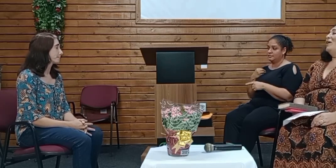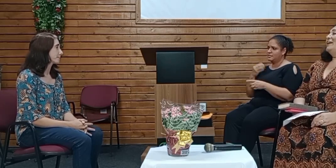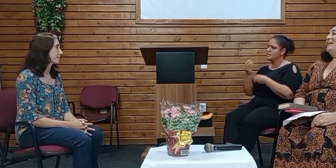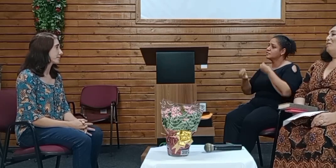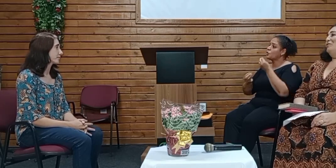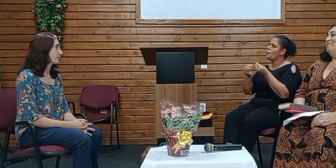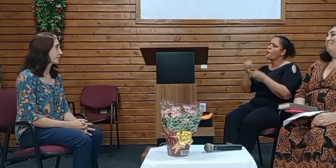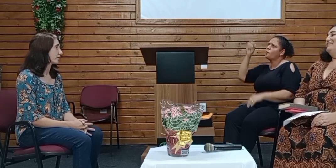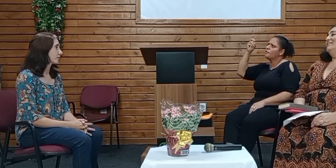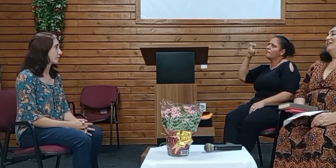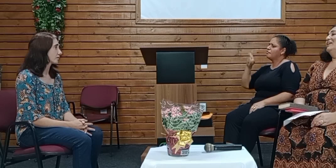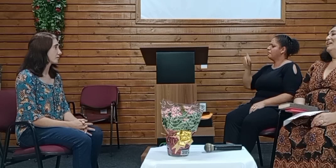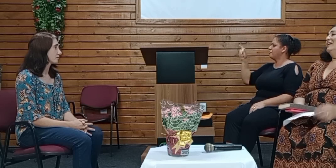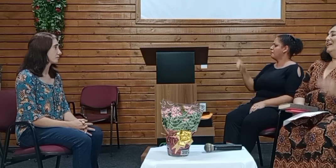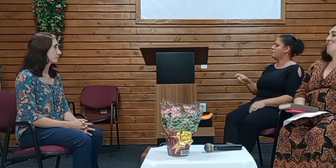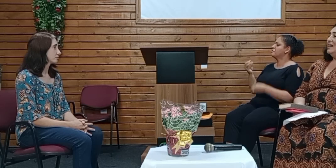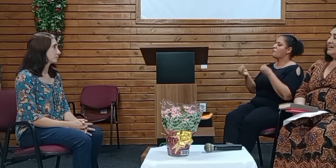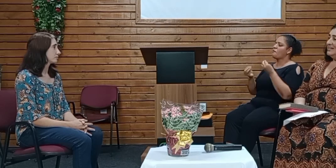Como é a Débora?